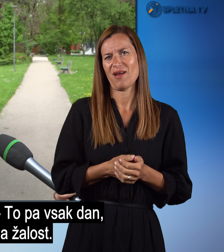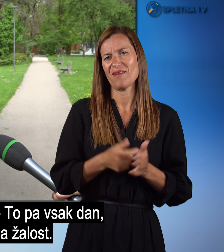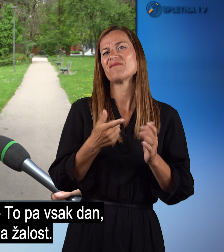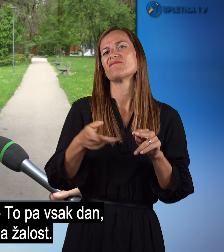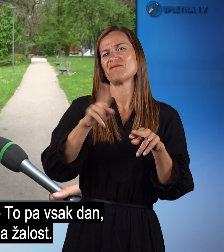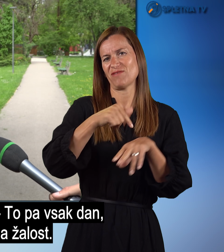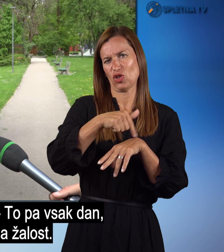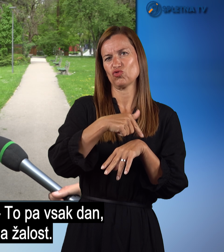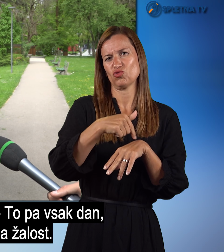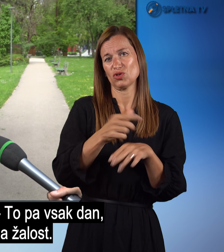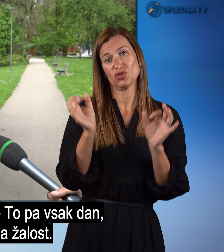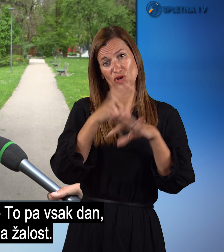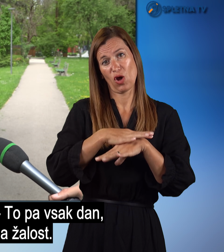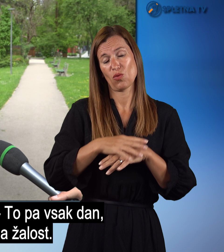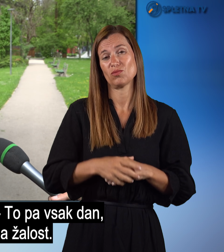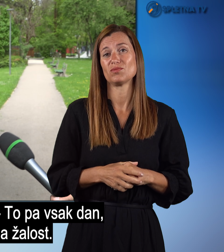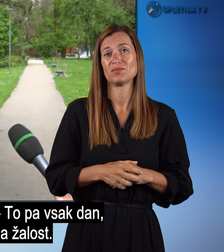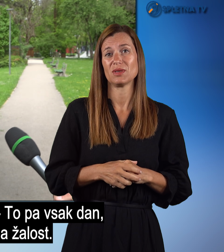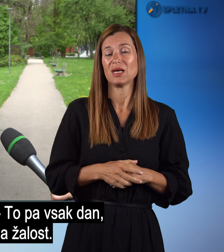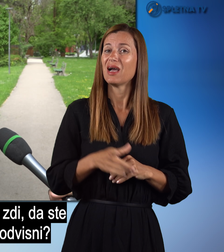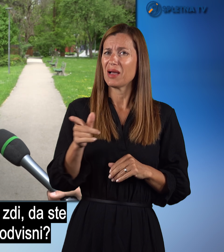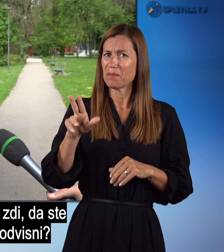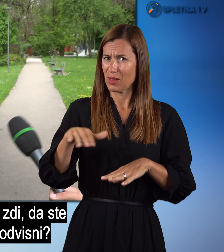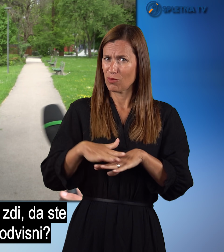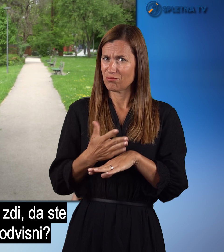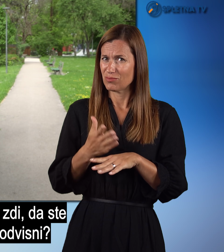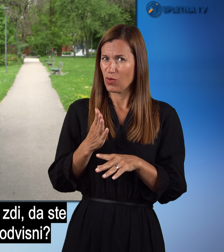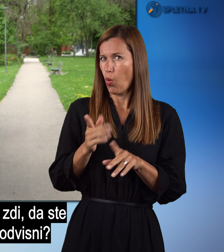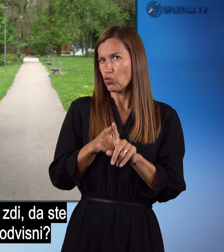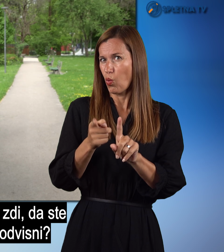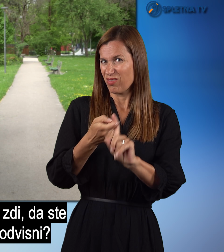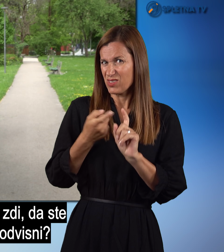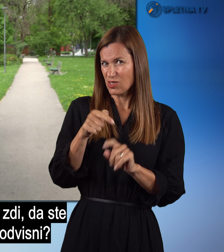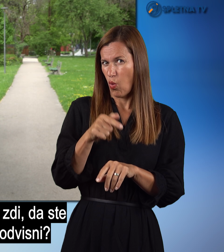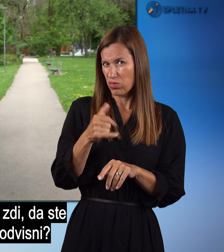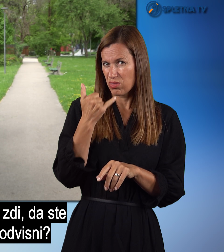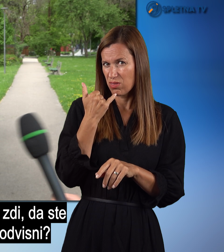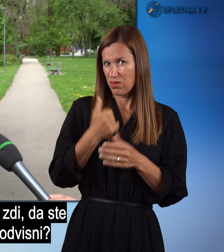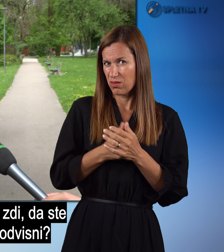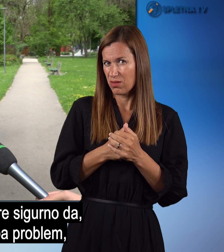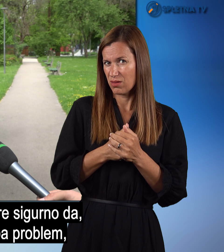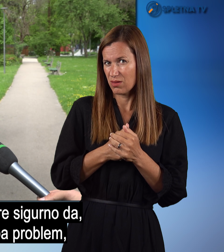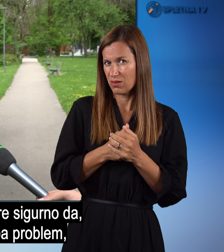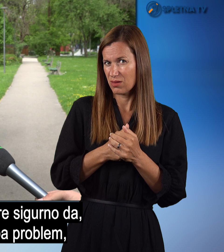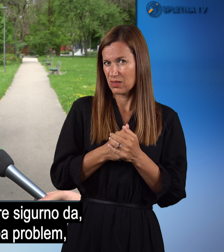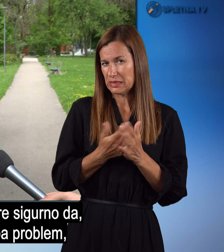ja. Več ur na dan, na žalost. A se vam zdi, da ste od tega odvisni?